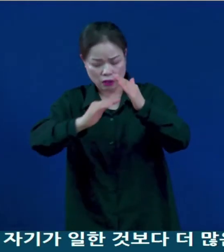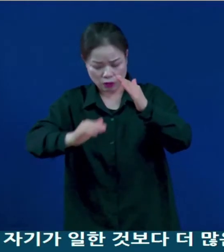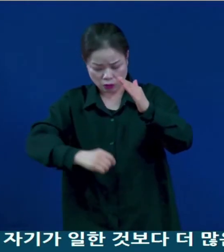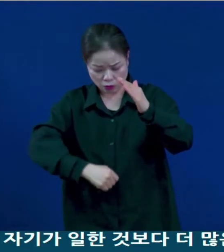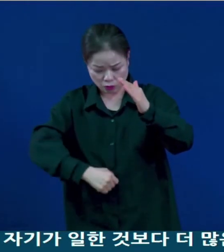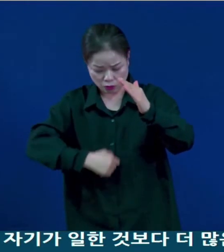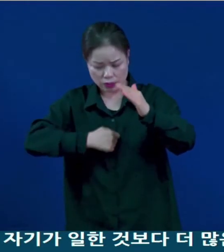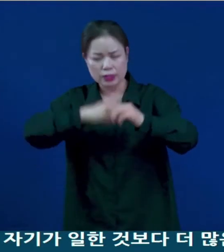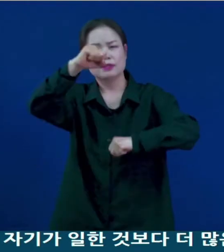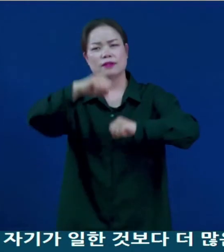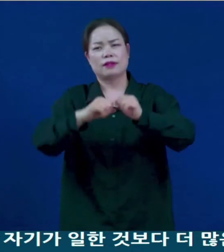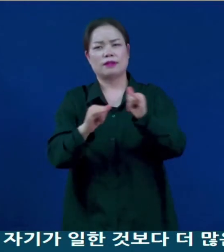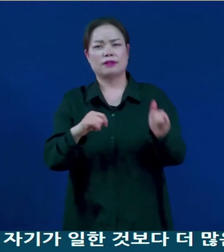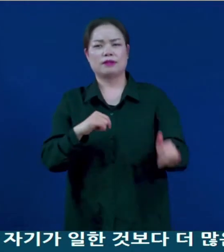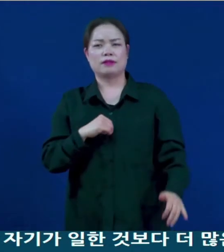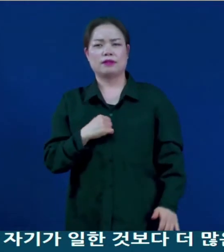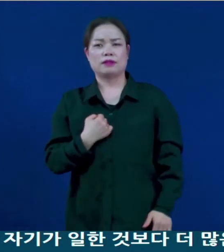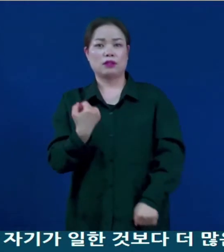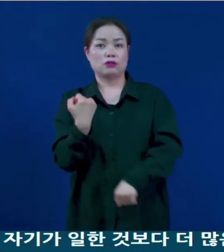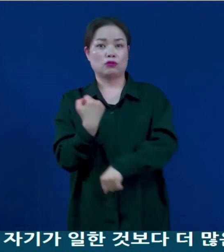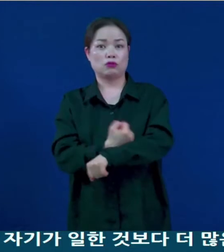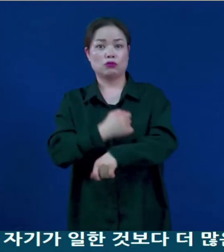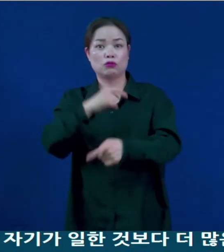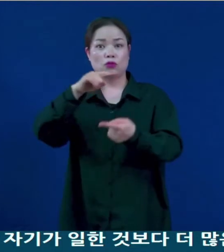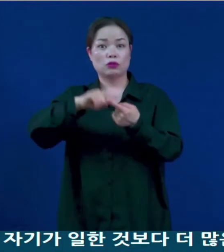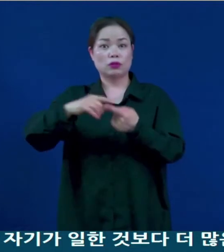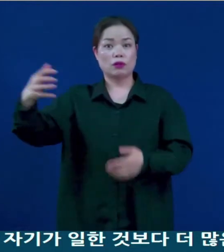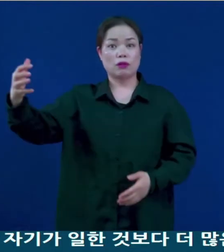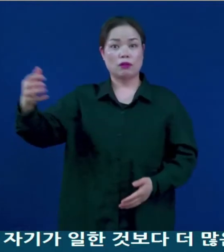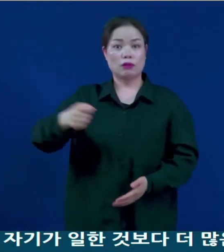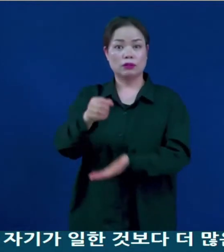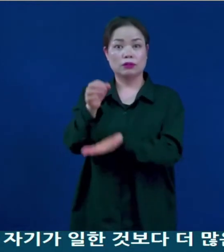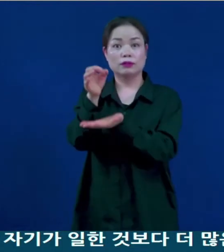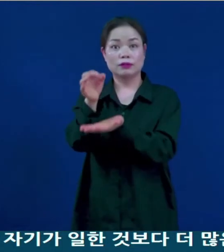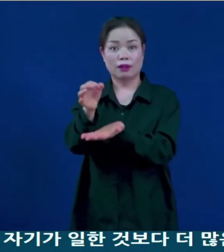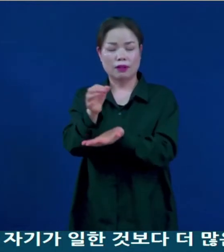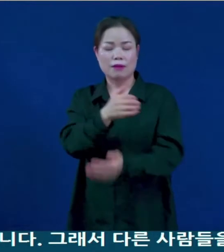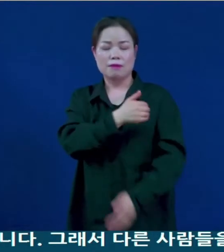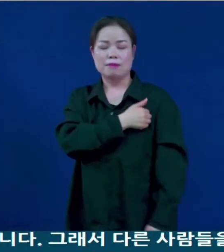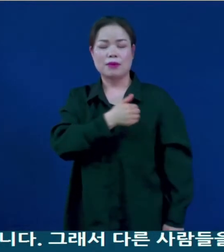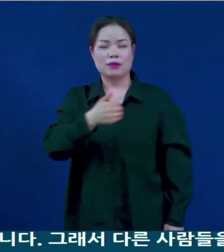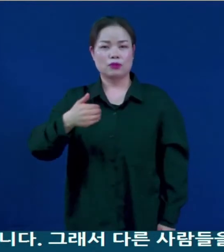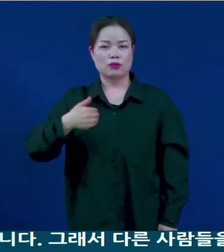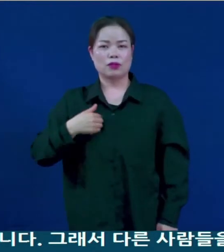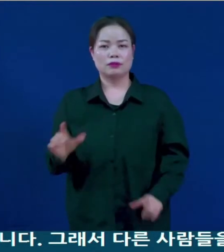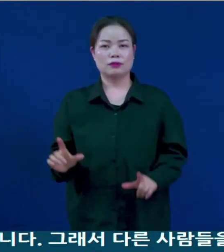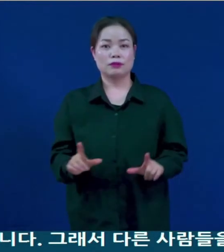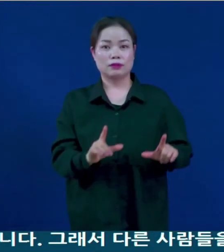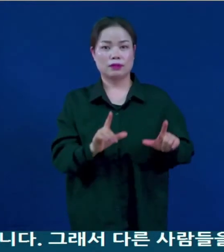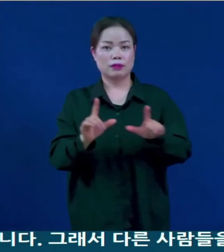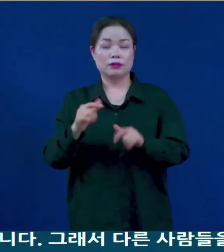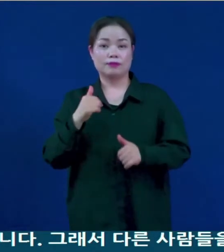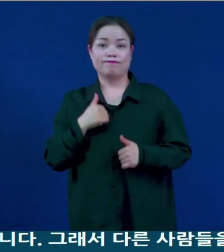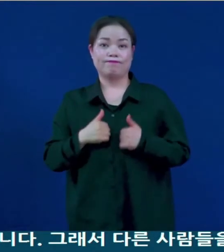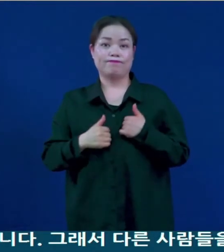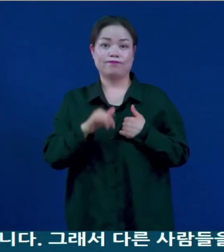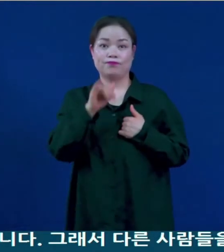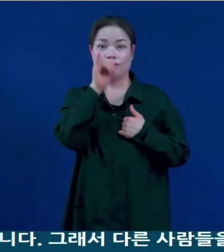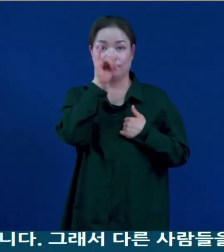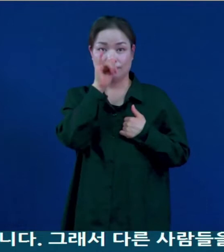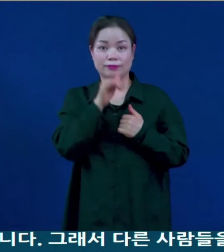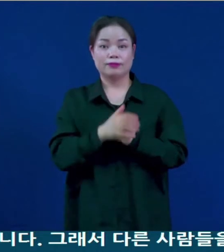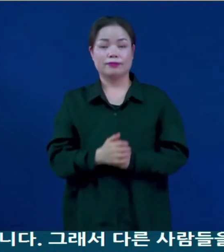사람들은 자기의 수고대로 얻은 대가에 만족하는 생활을 기뻐하고 있습니다.